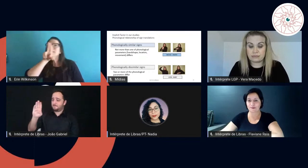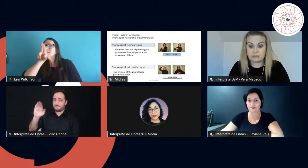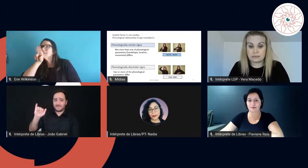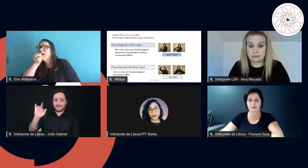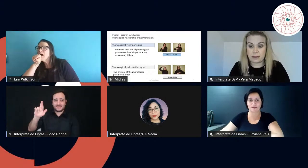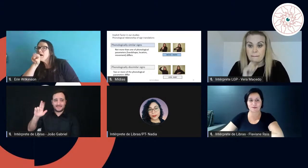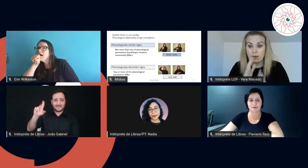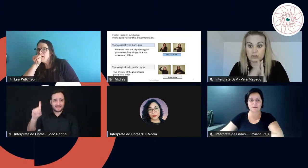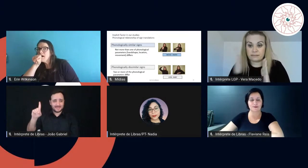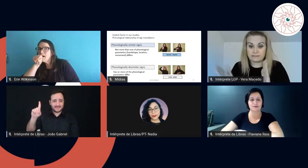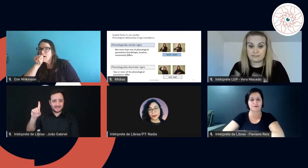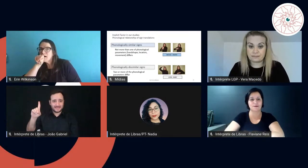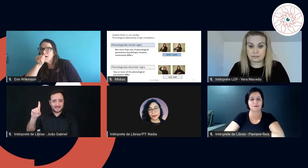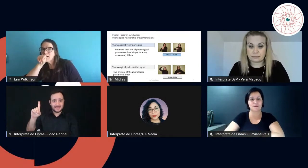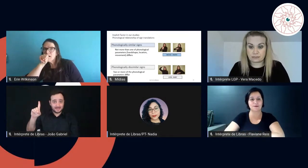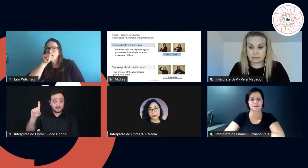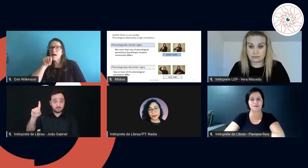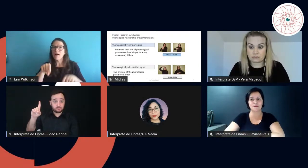pode